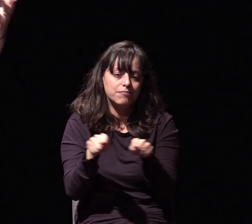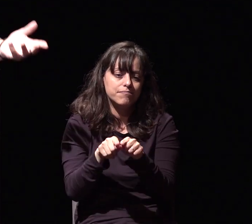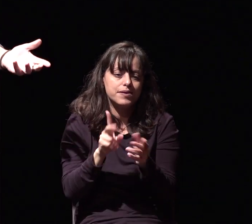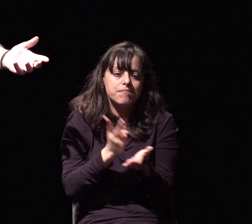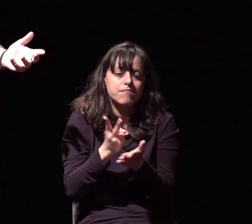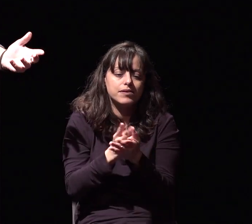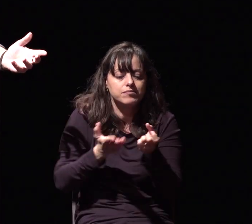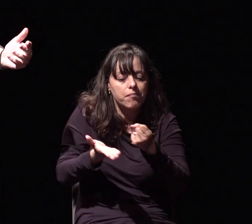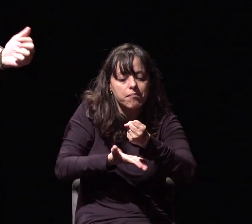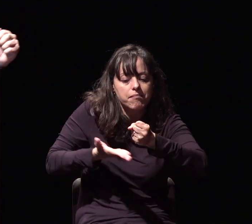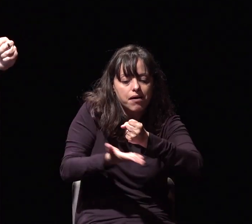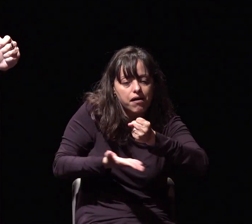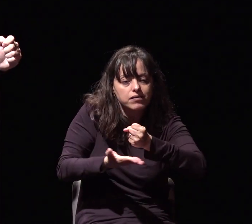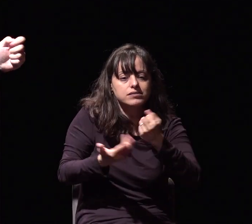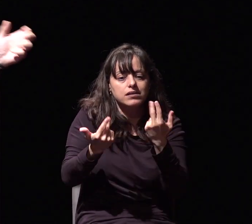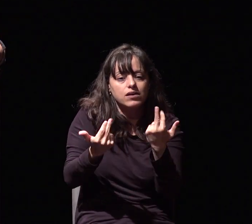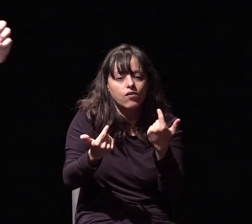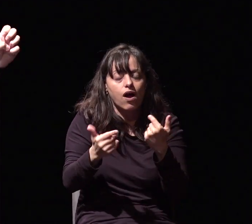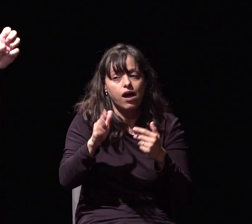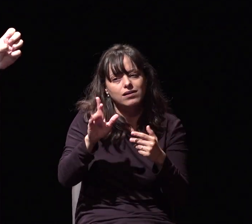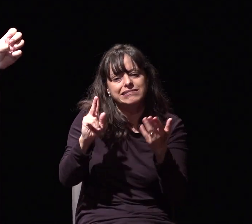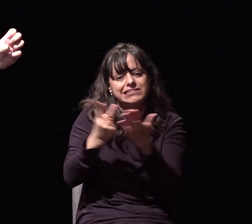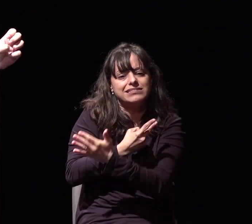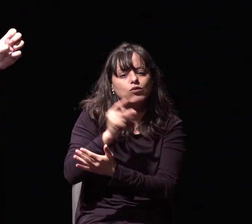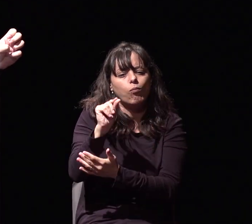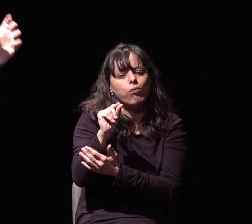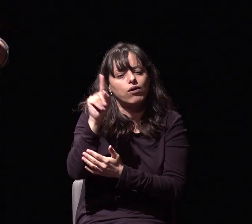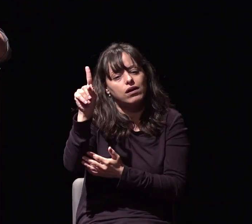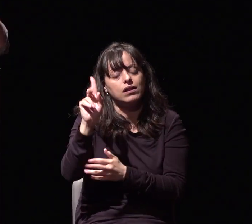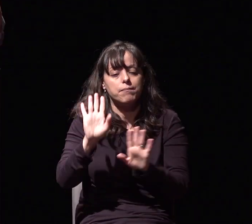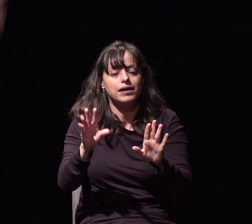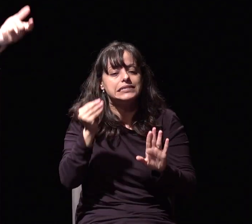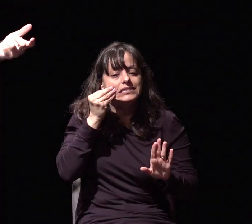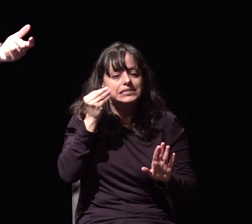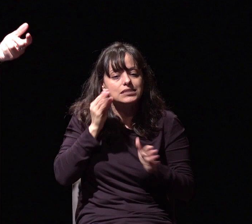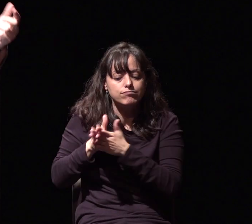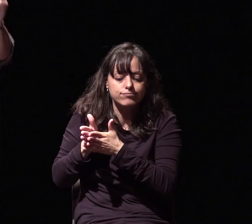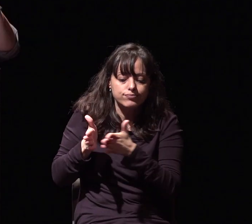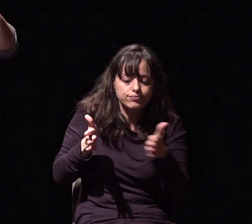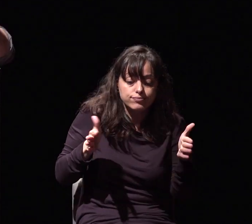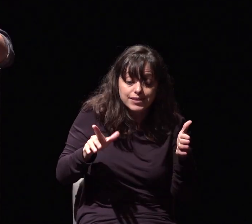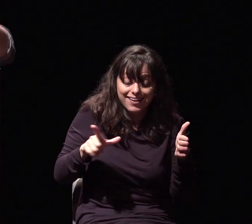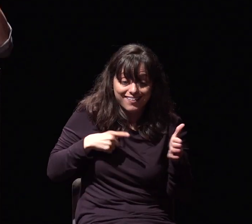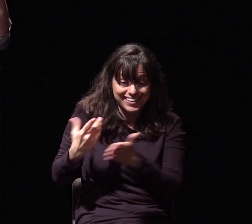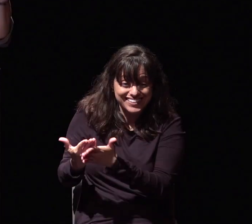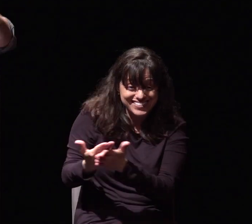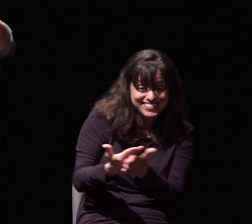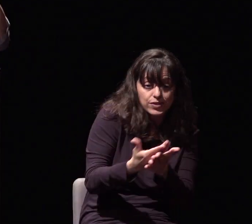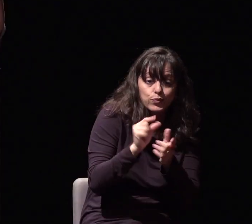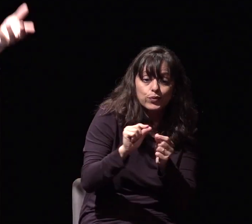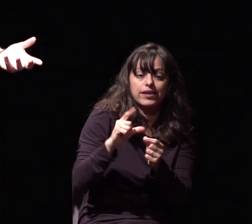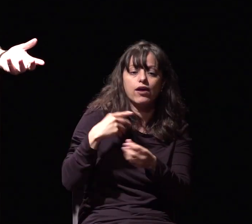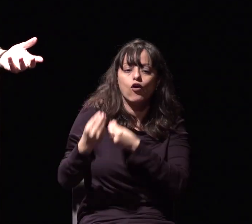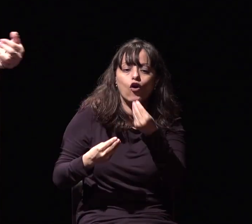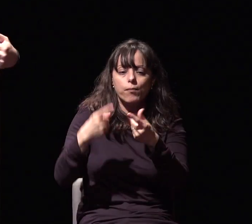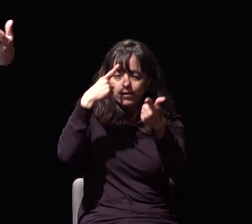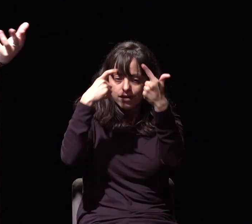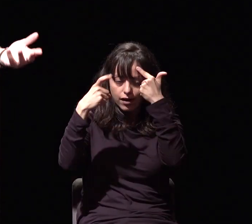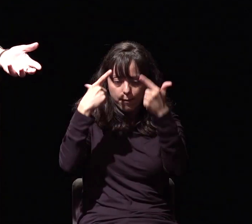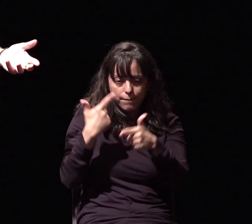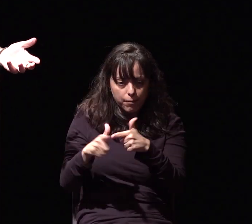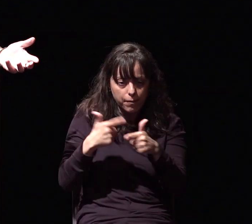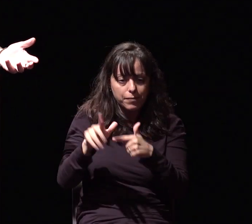mais ousado, embora tenha dado errado, tenha malogrado como tentativa. Mas a especulação do problema, as perspectivas de inventar o